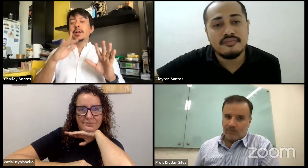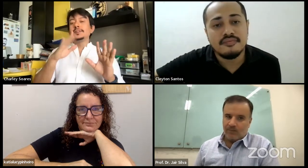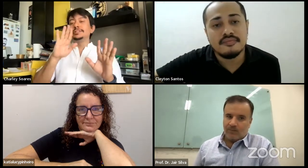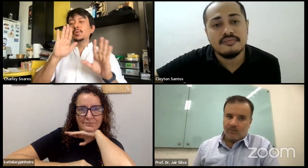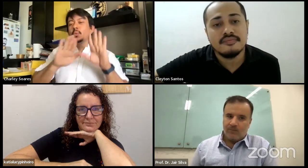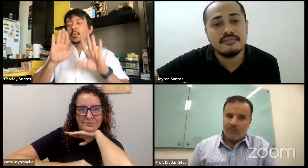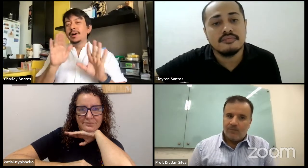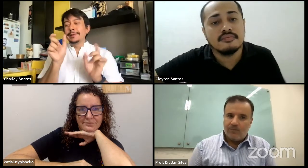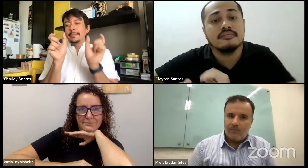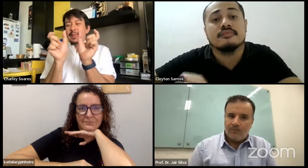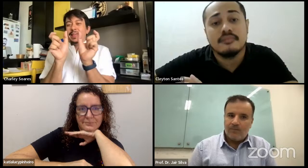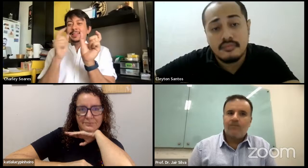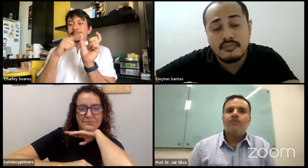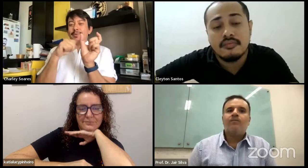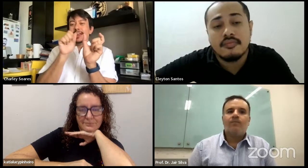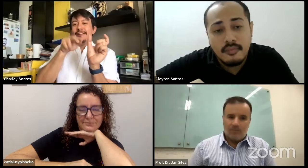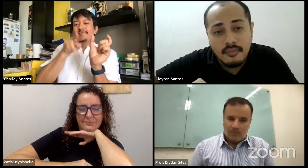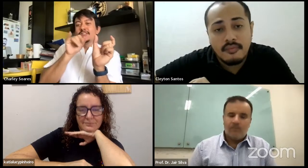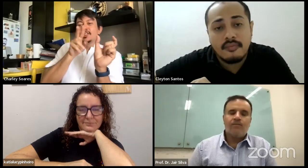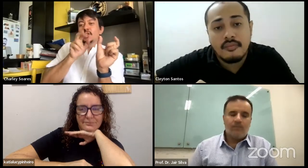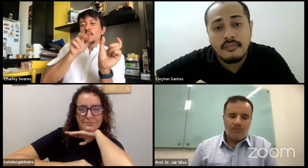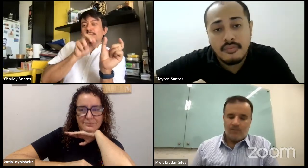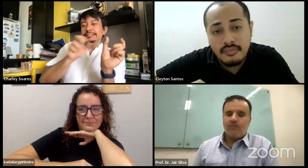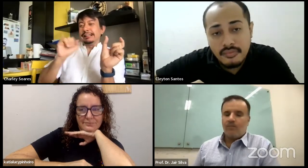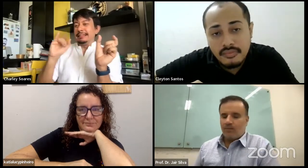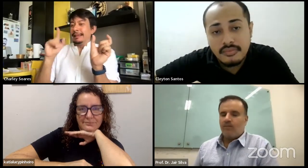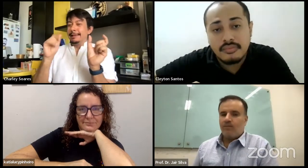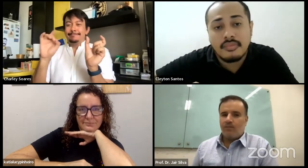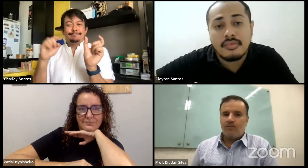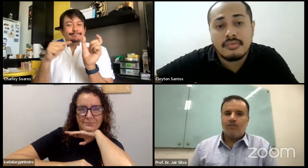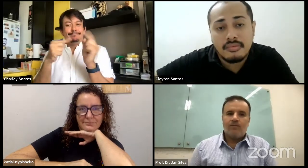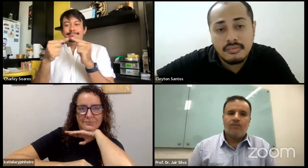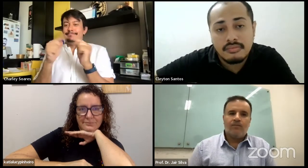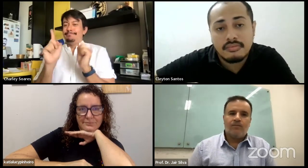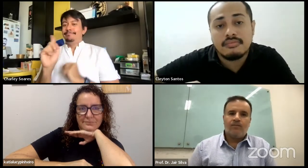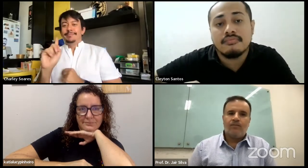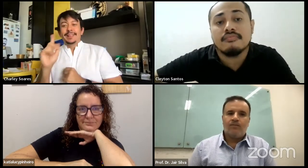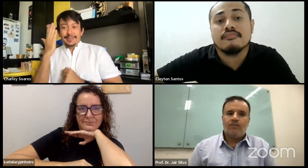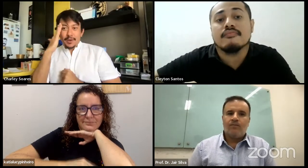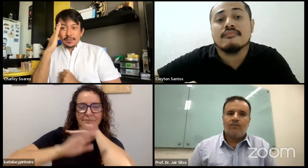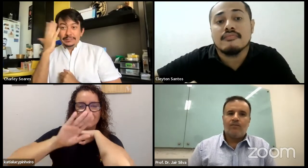dois sinais. Entendi, mas vamos ter um pouquinho de cuidado